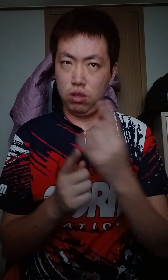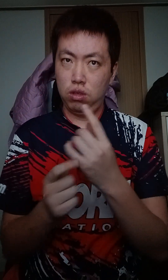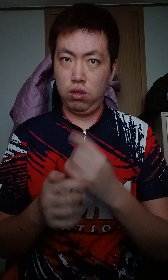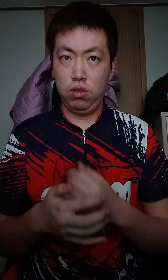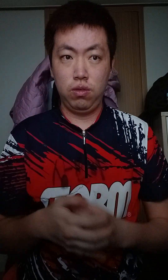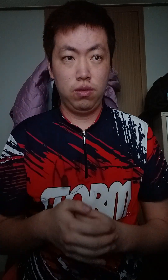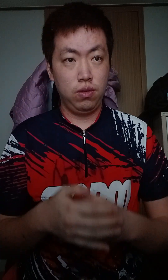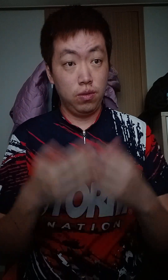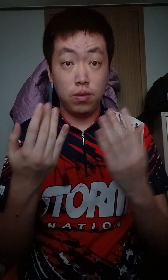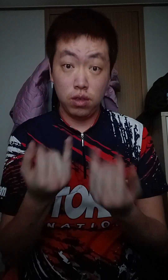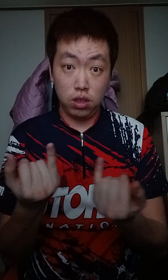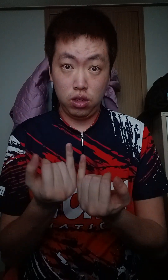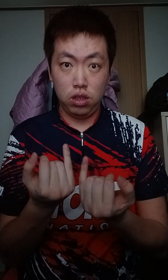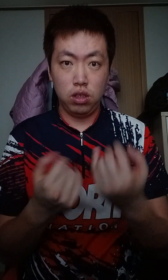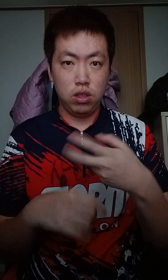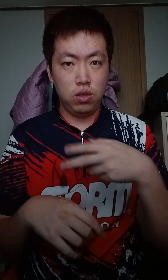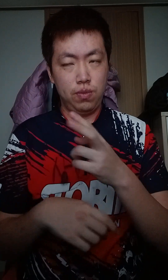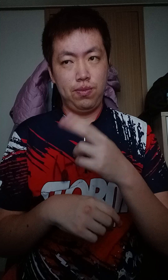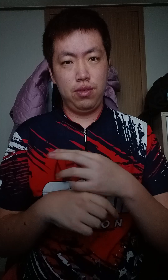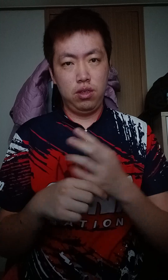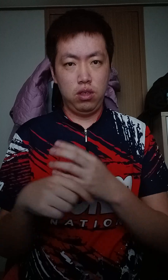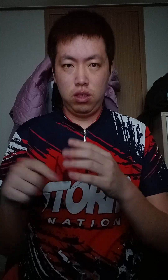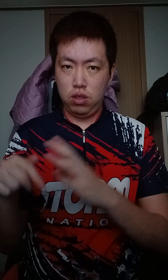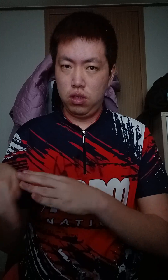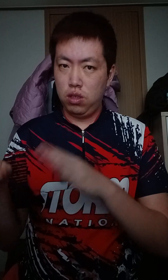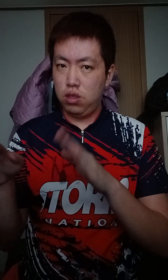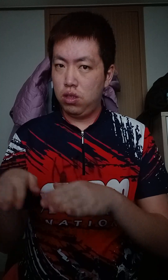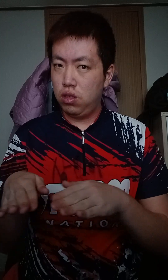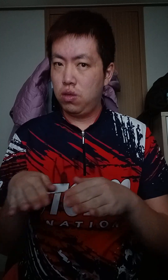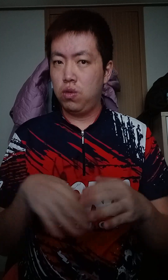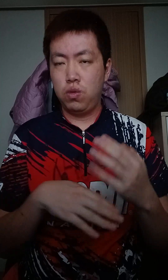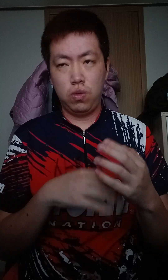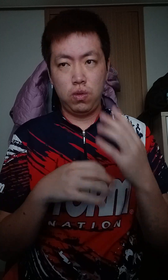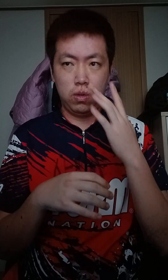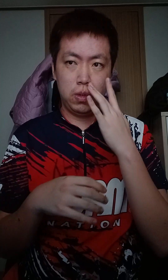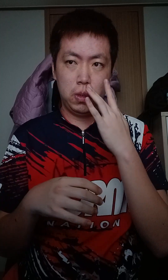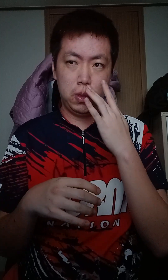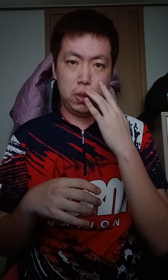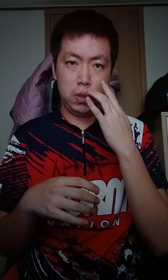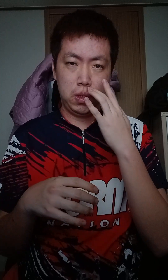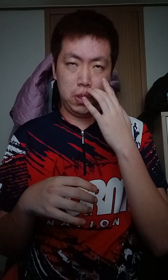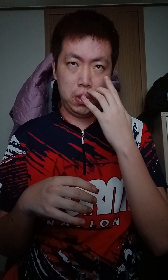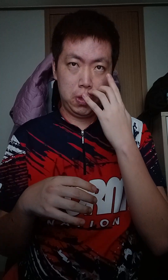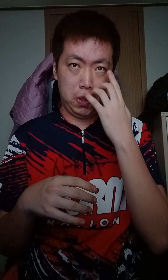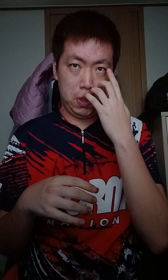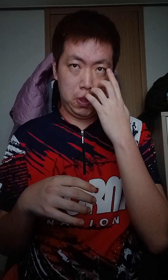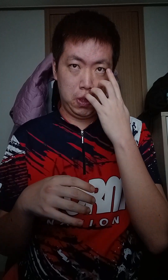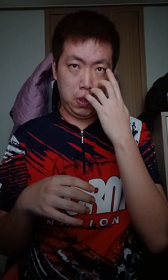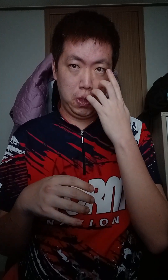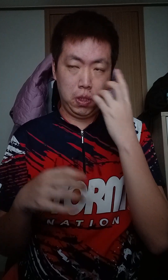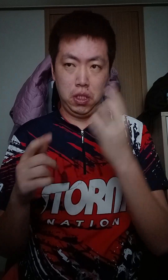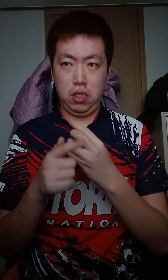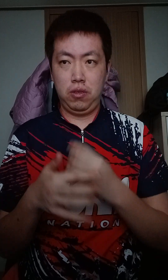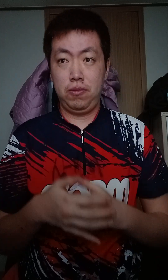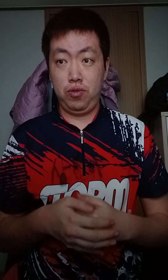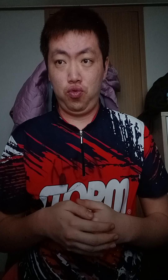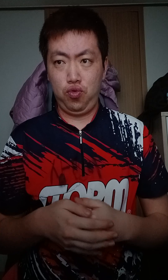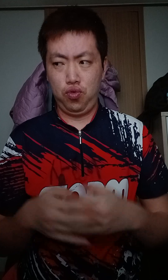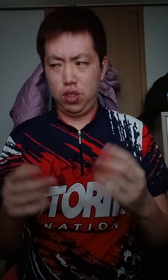더 장애인들에게 접근성이라든지 안전하고 편리한 공간이 되어져야 한다. 장애인 단체는 발달